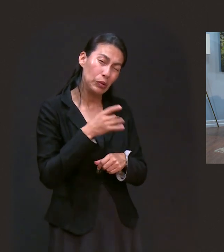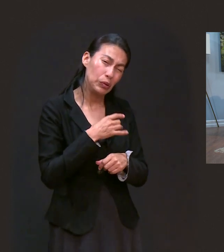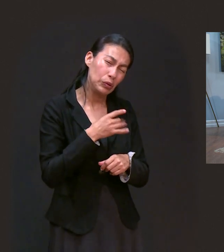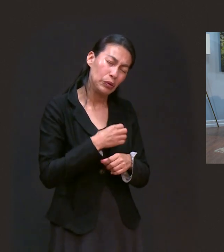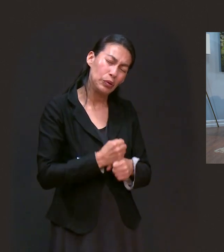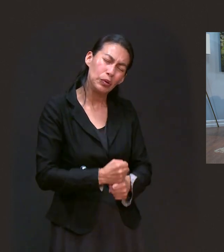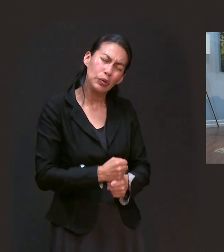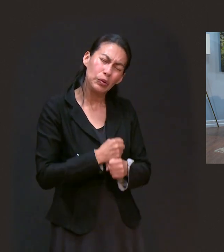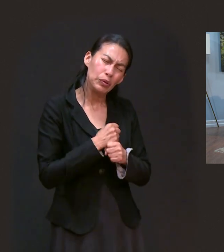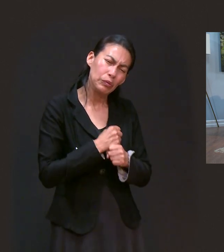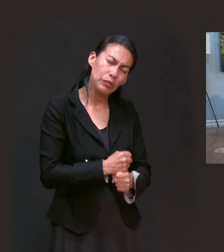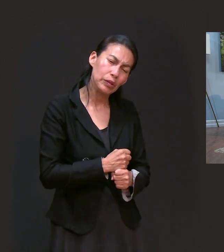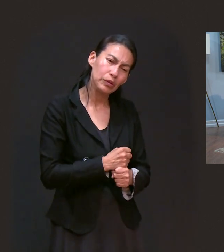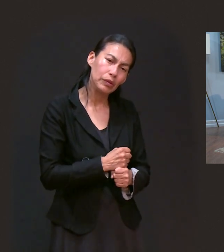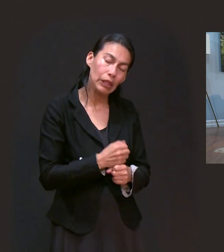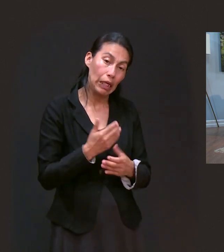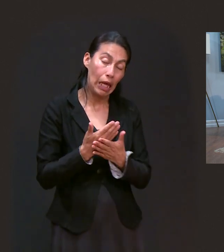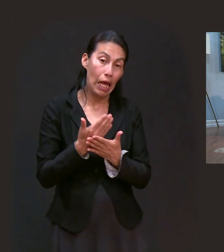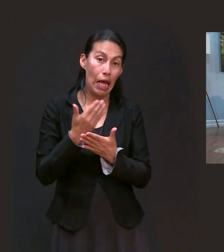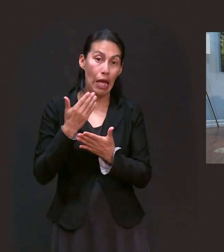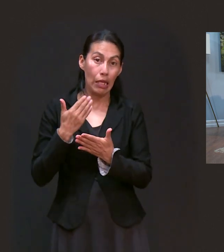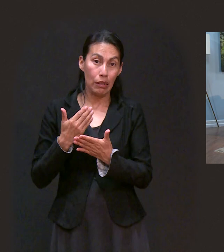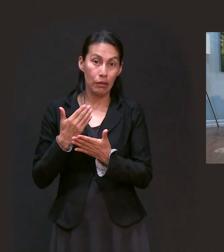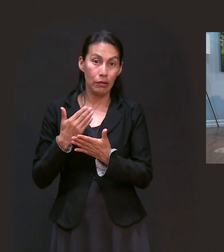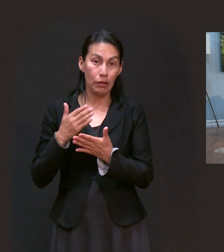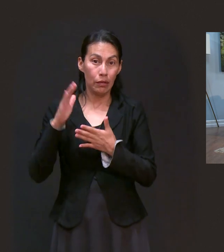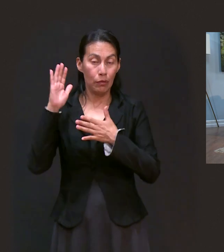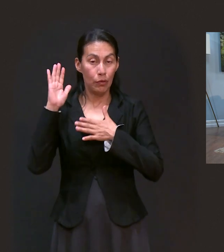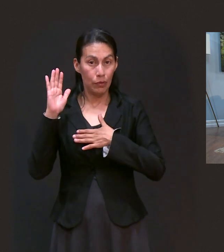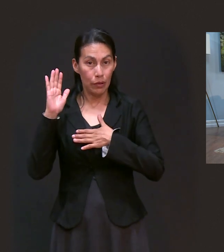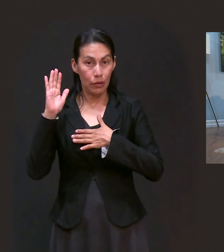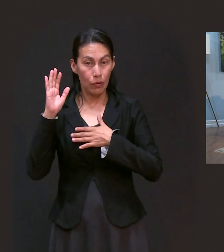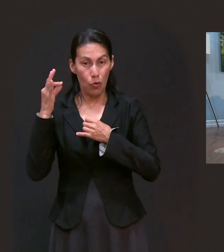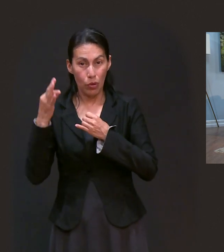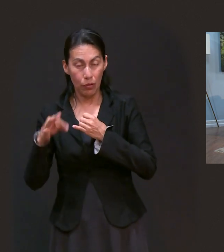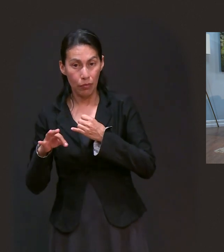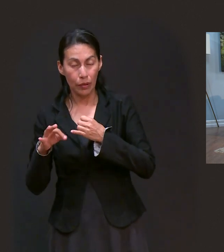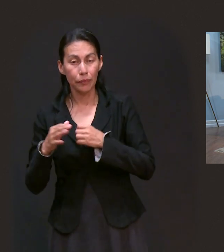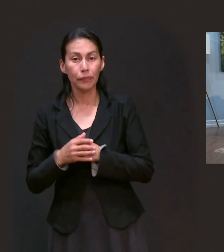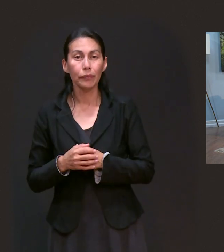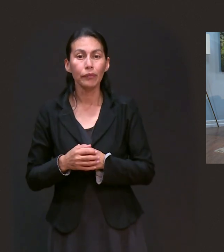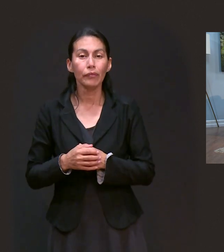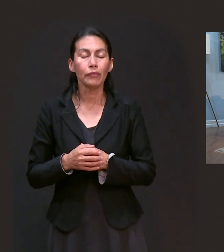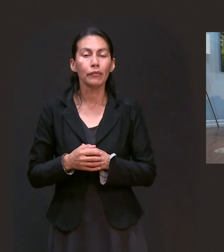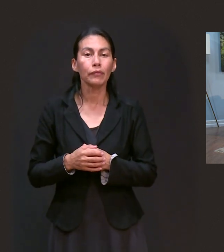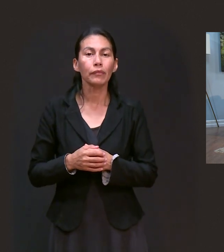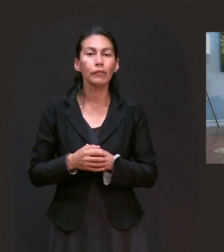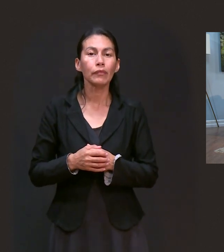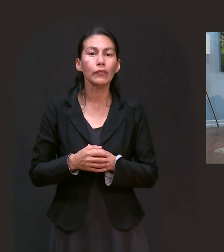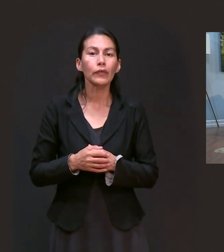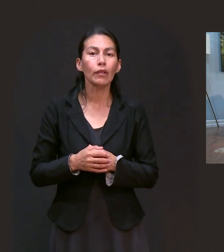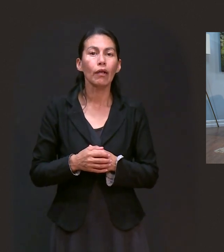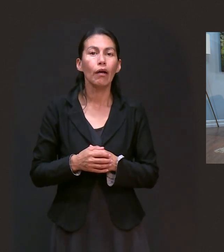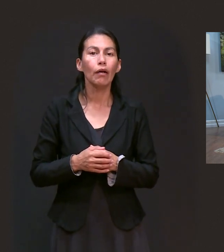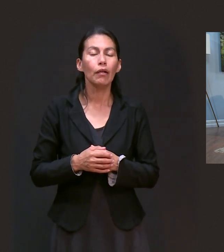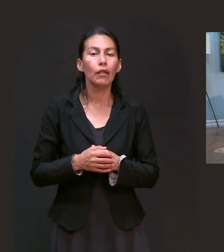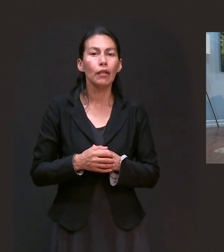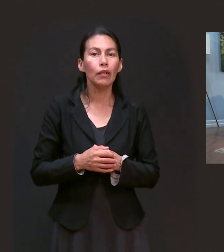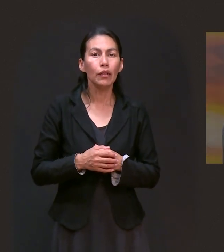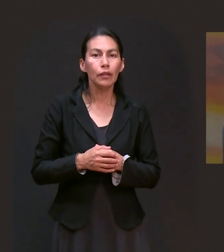muchos con dolor y antes de dar la promesa final que tenemos